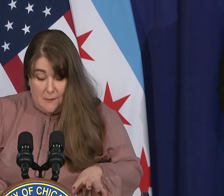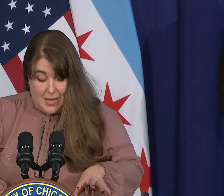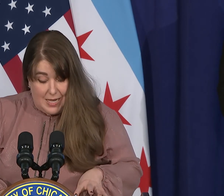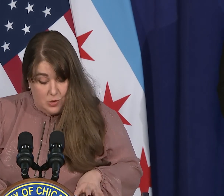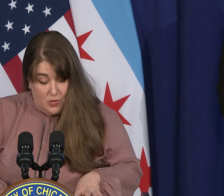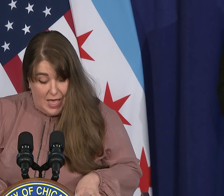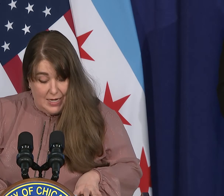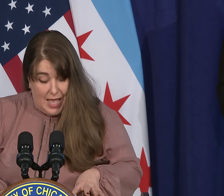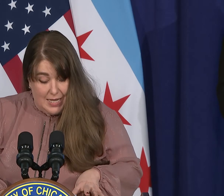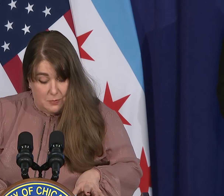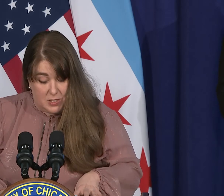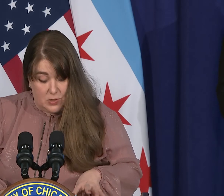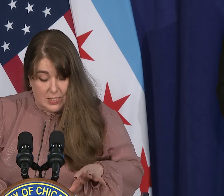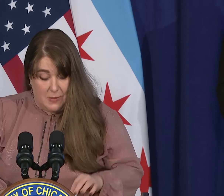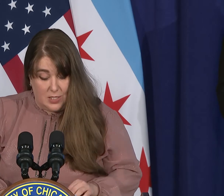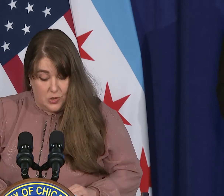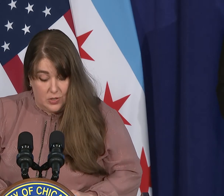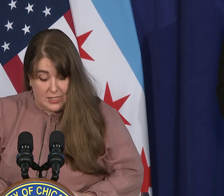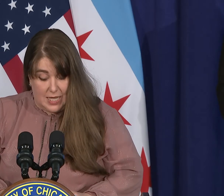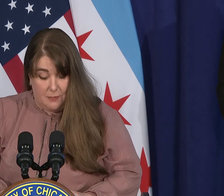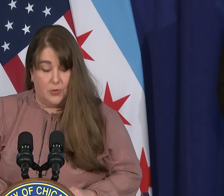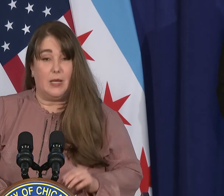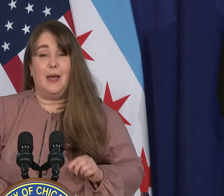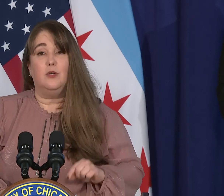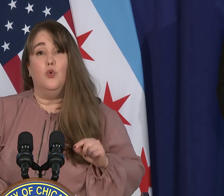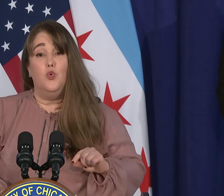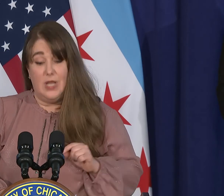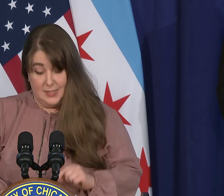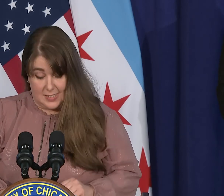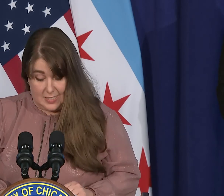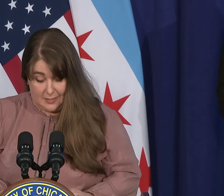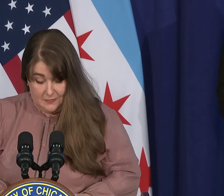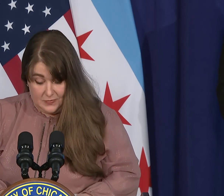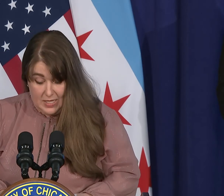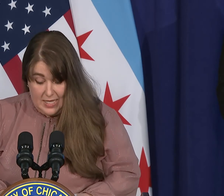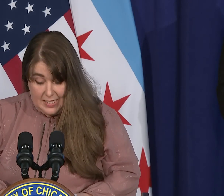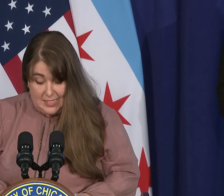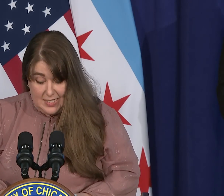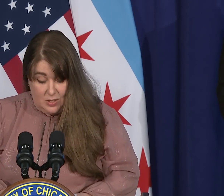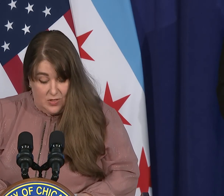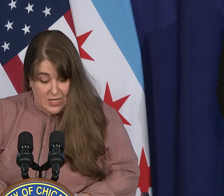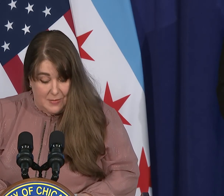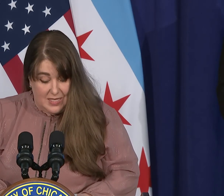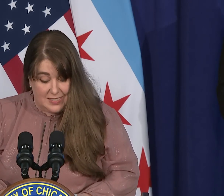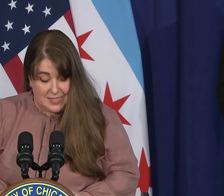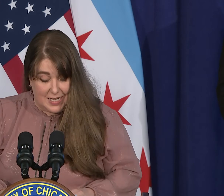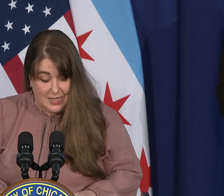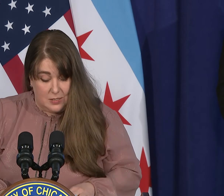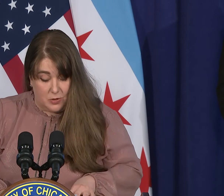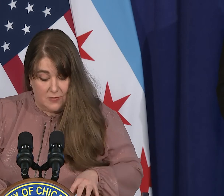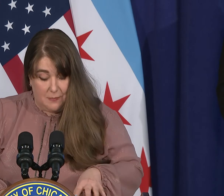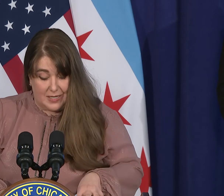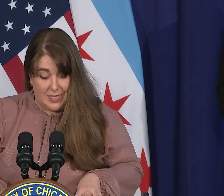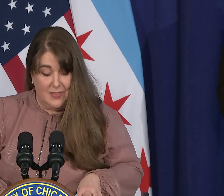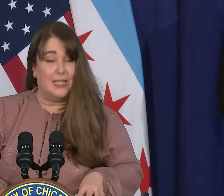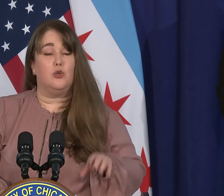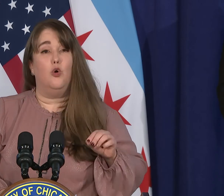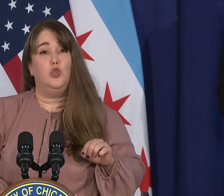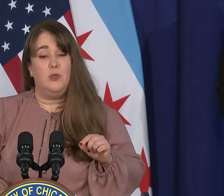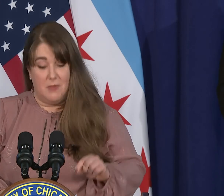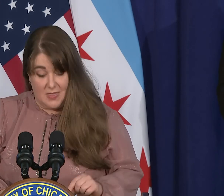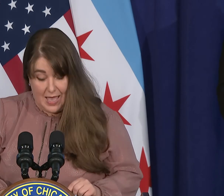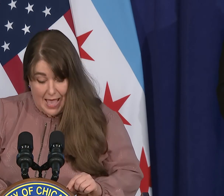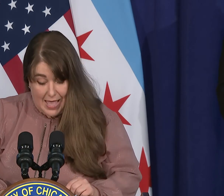disponible para ayudar a las personas mayores a programar una cita. Este centro de llamadas estará disponible a partir de